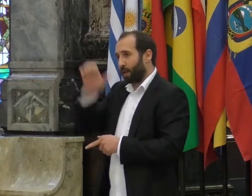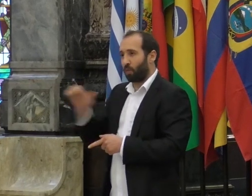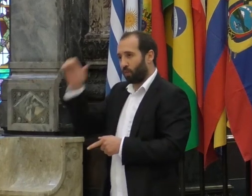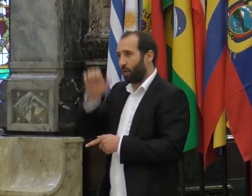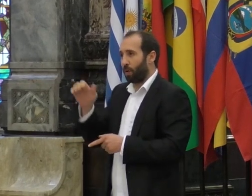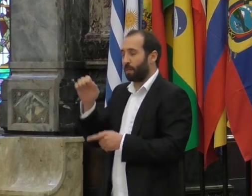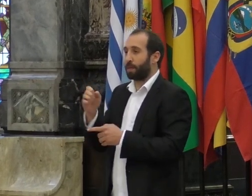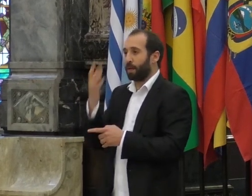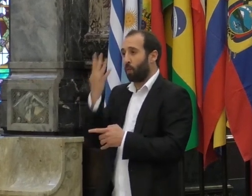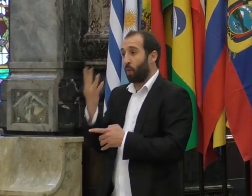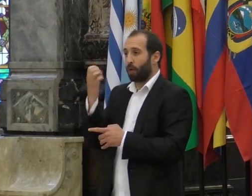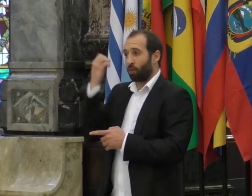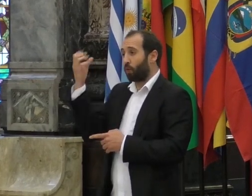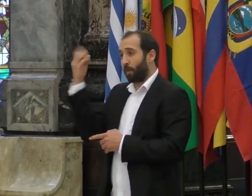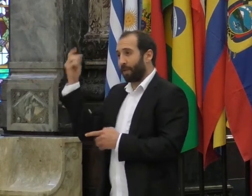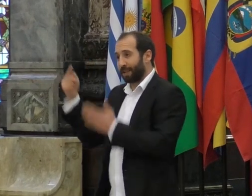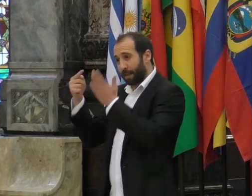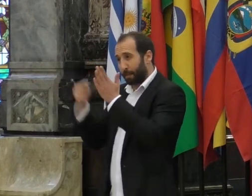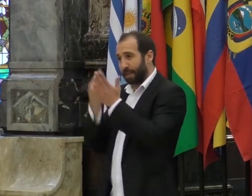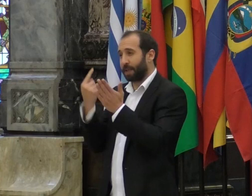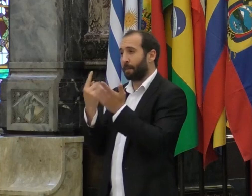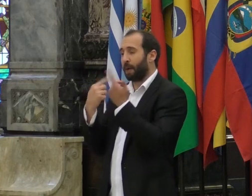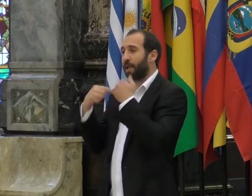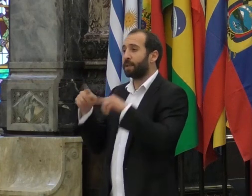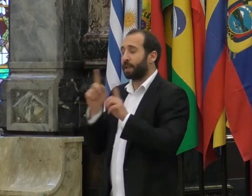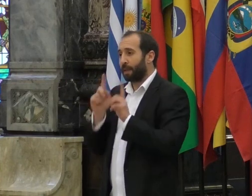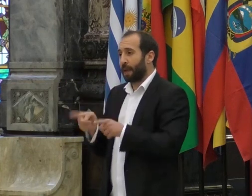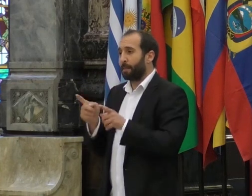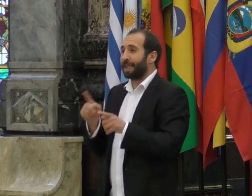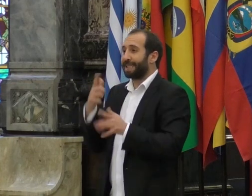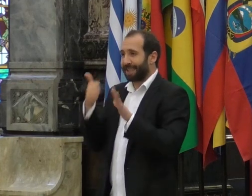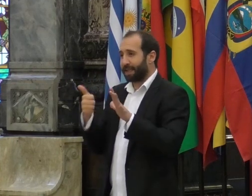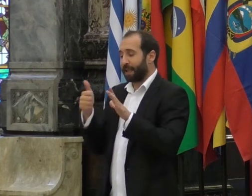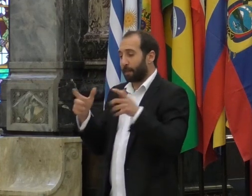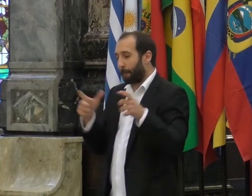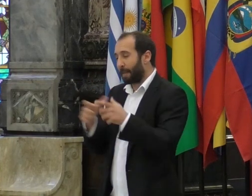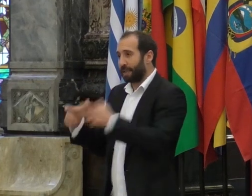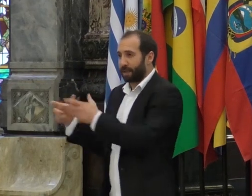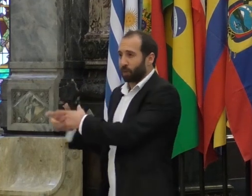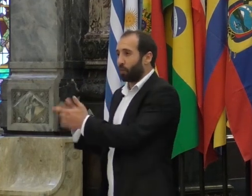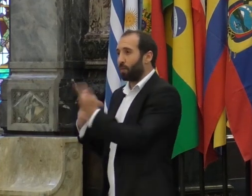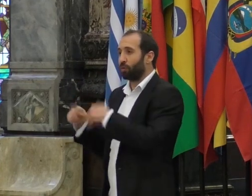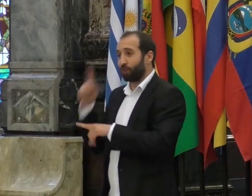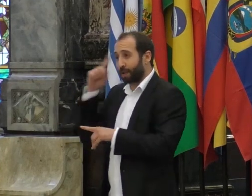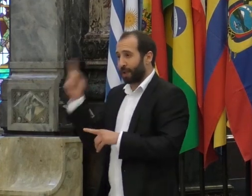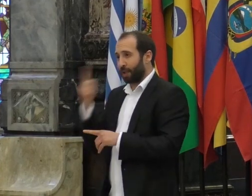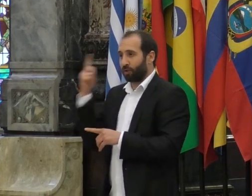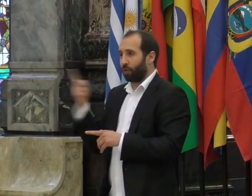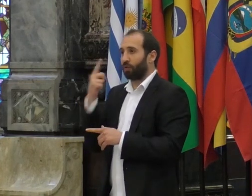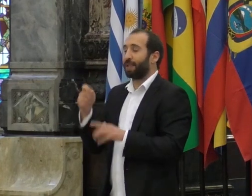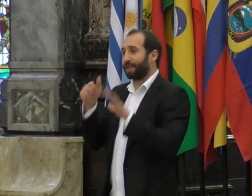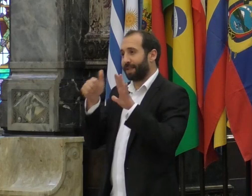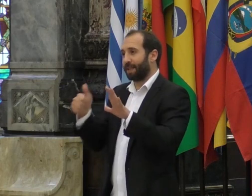en forma de 4 conferencias centrales, también 6 mesas redondas internacionales, 6 simposios